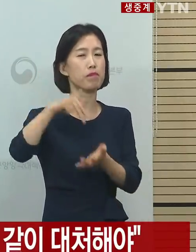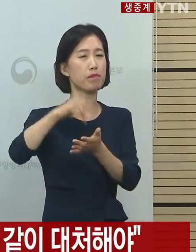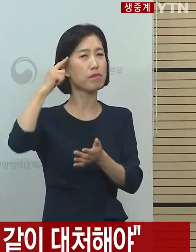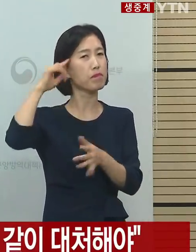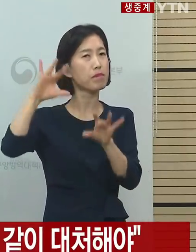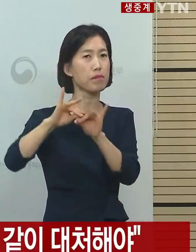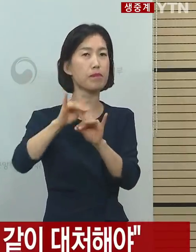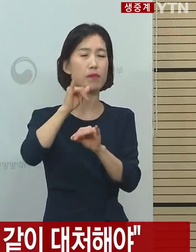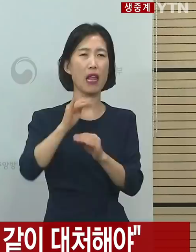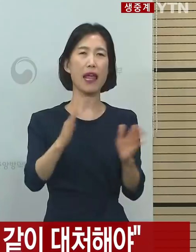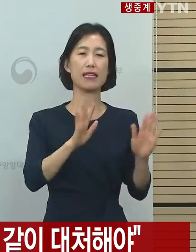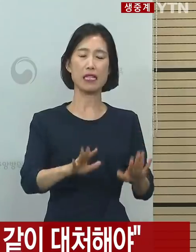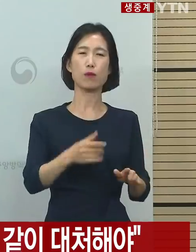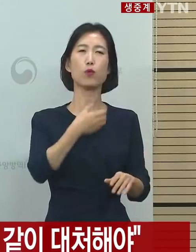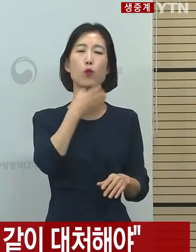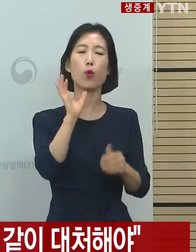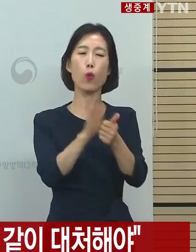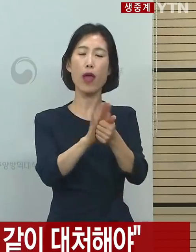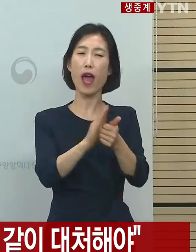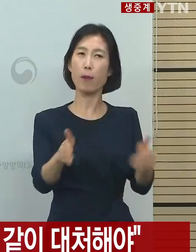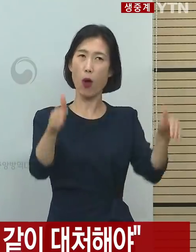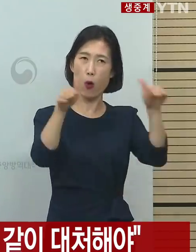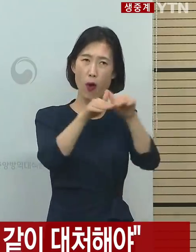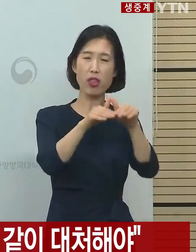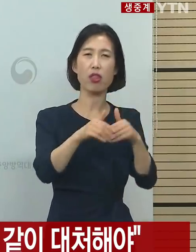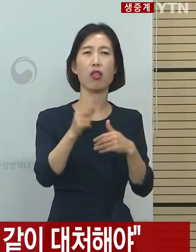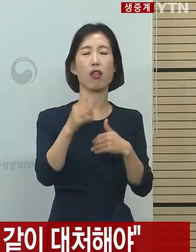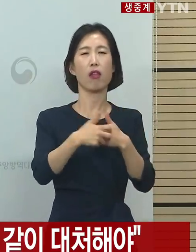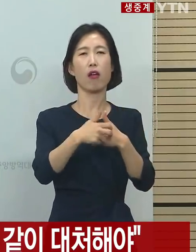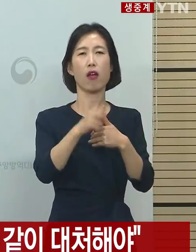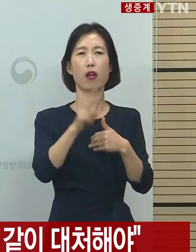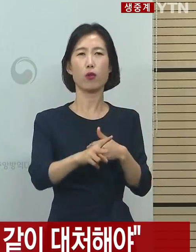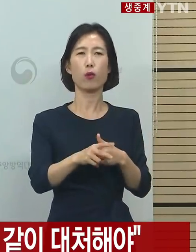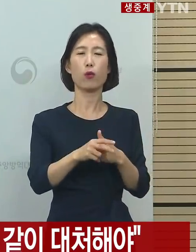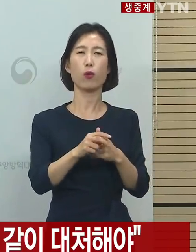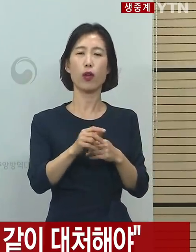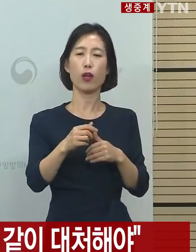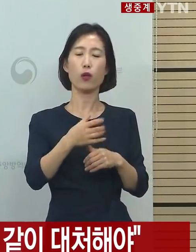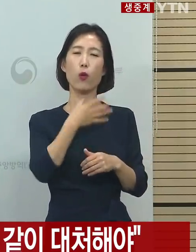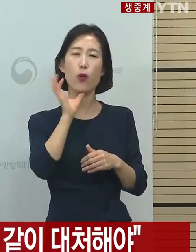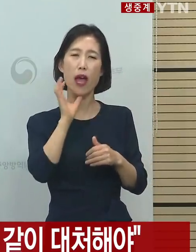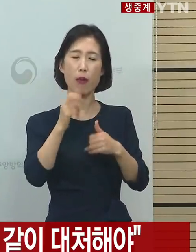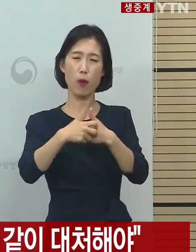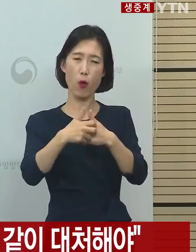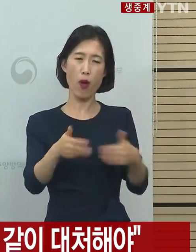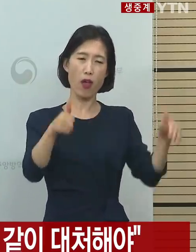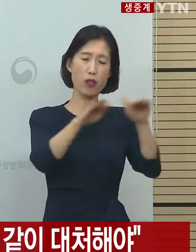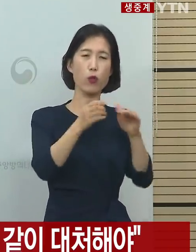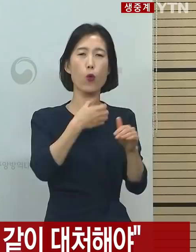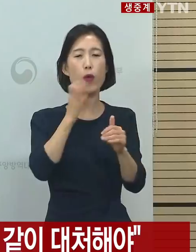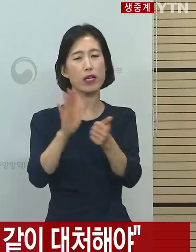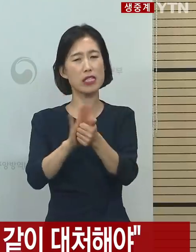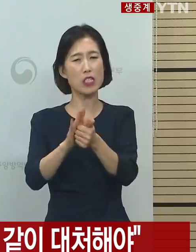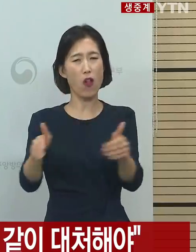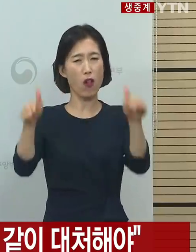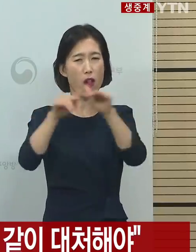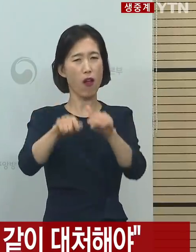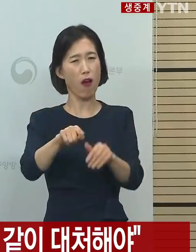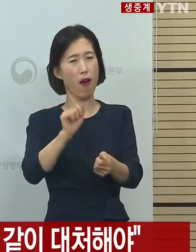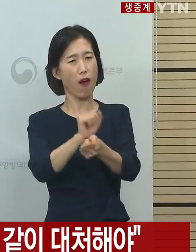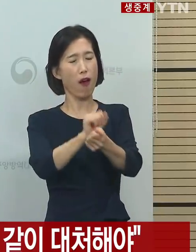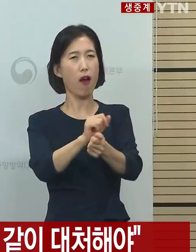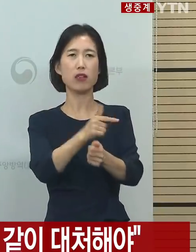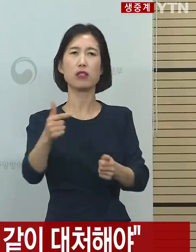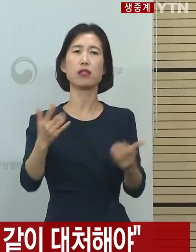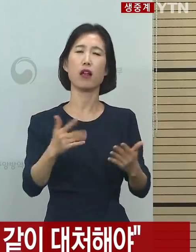그 고령이신 어르신들이 많이 집단으로 생활하고 계시는 요양병원, 요양원을 어떻게 그 감염으로부터 보호할 거냐